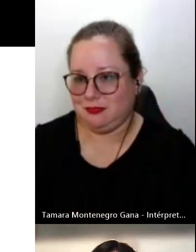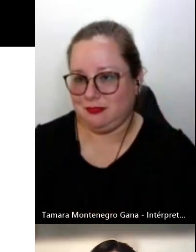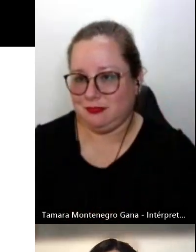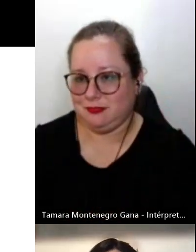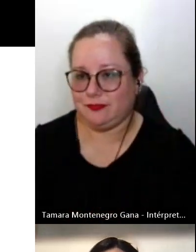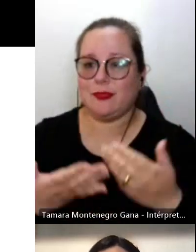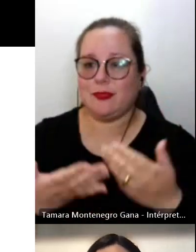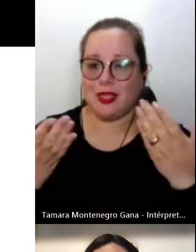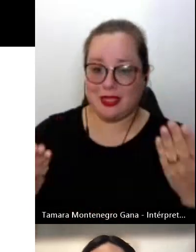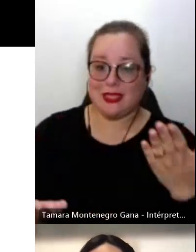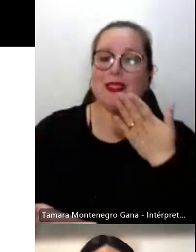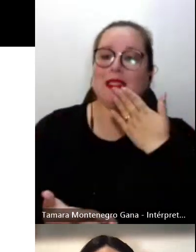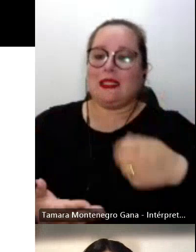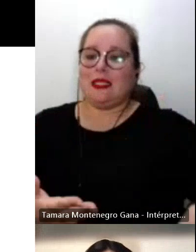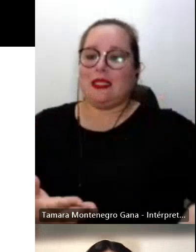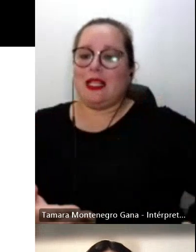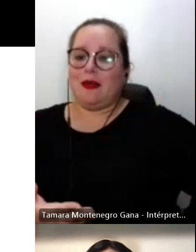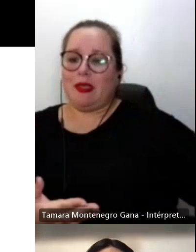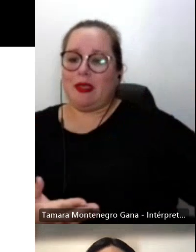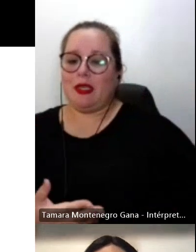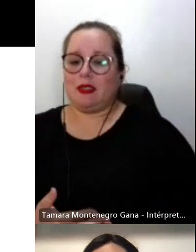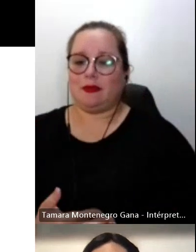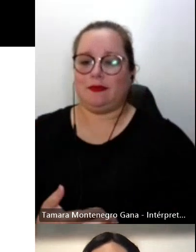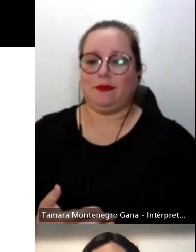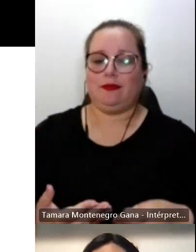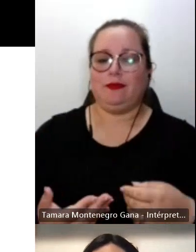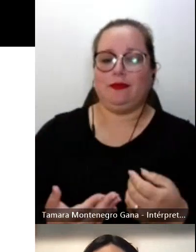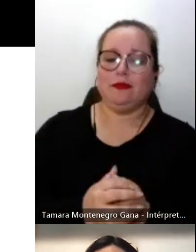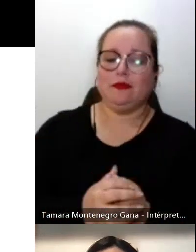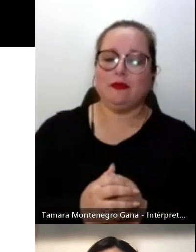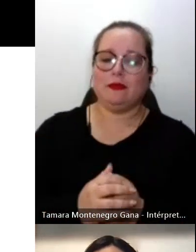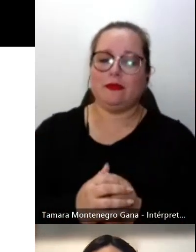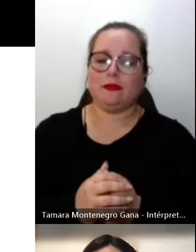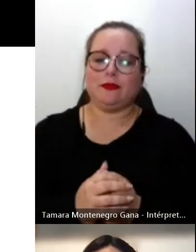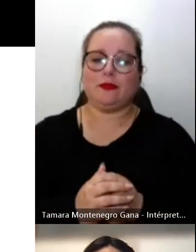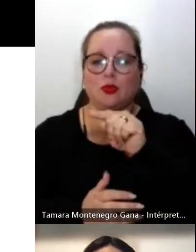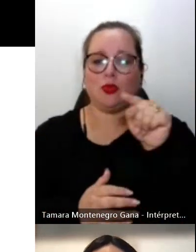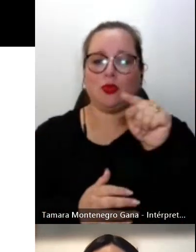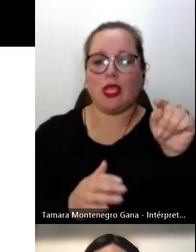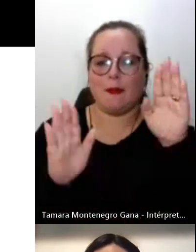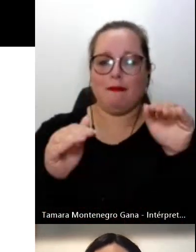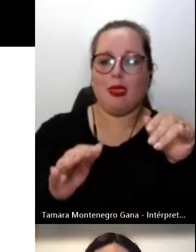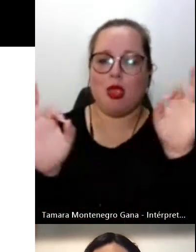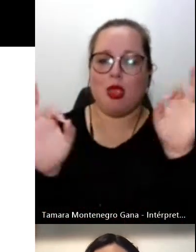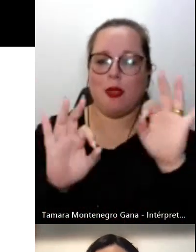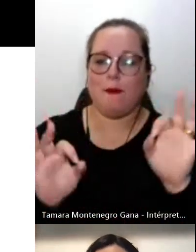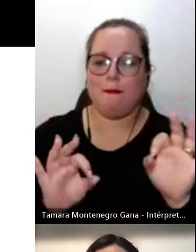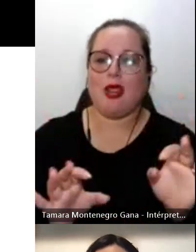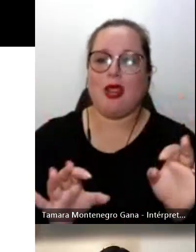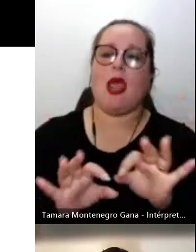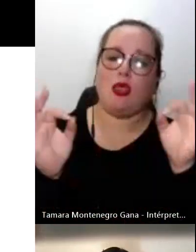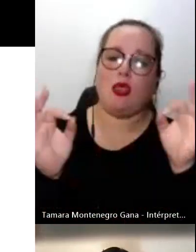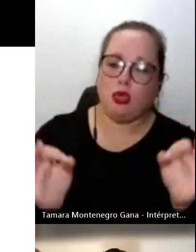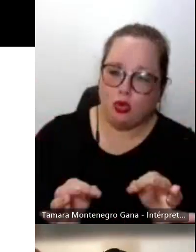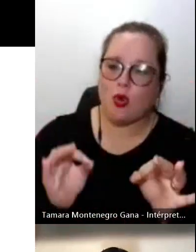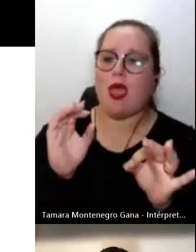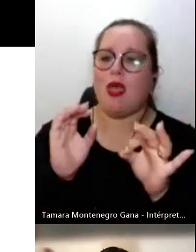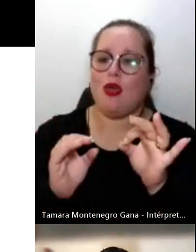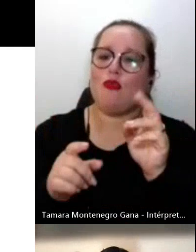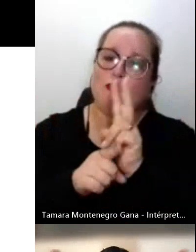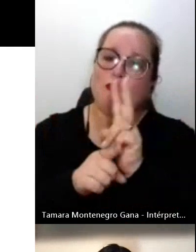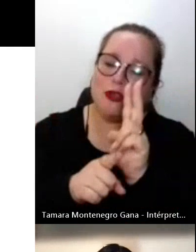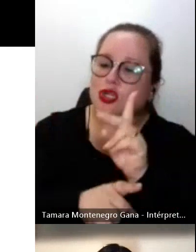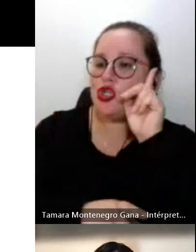Así también, y esto es algo que también ustedes mismos describen, educadoras sordos, esta